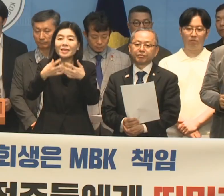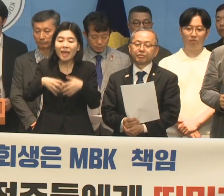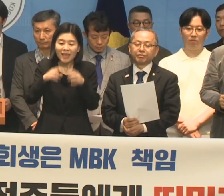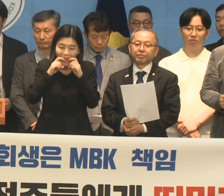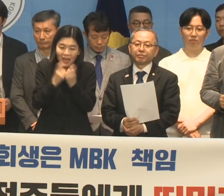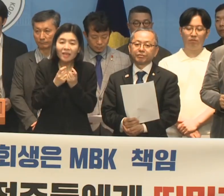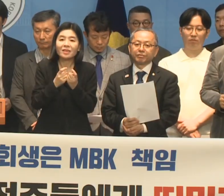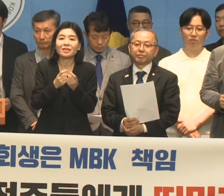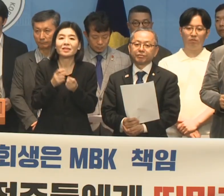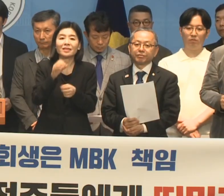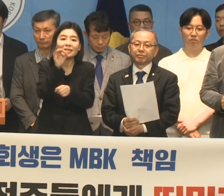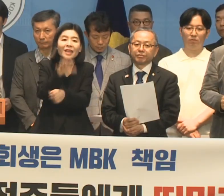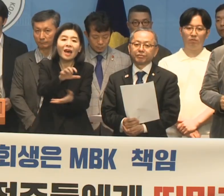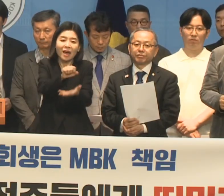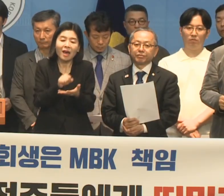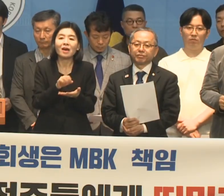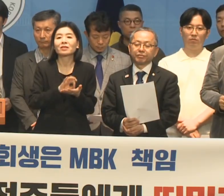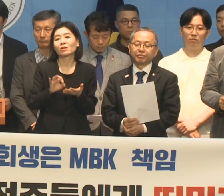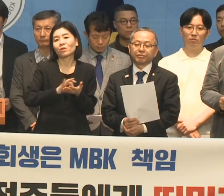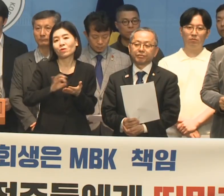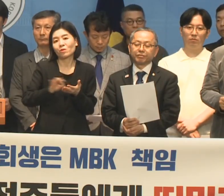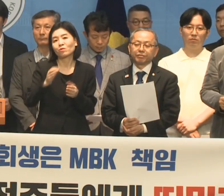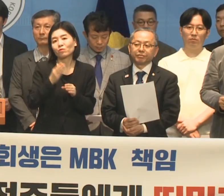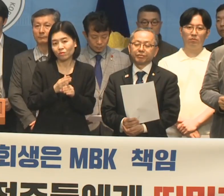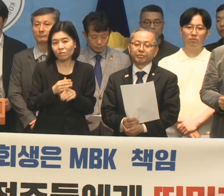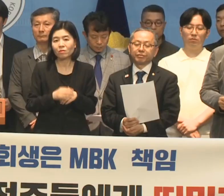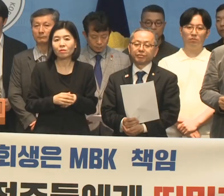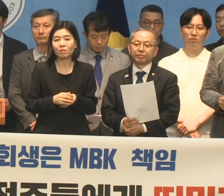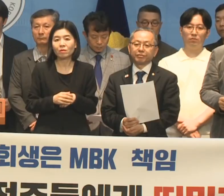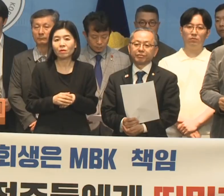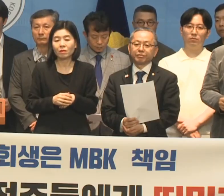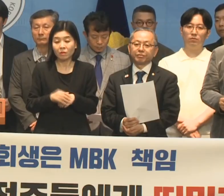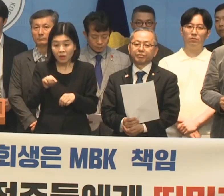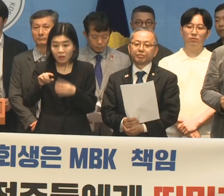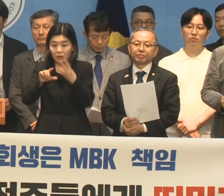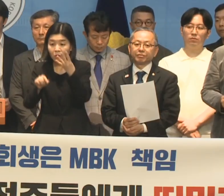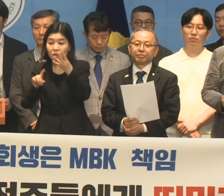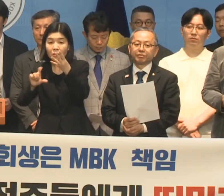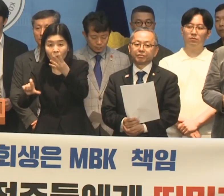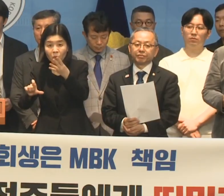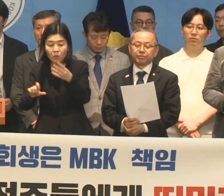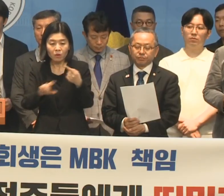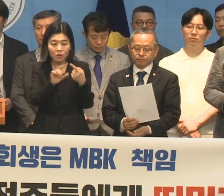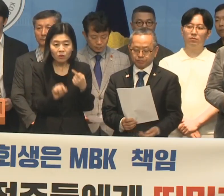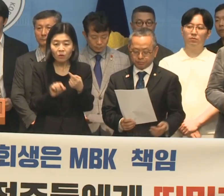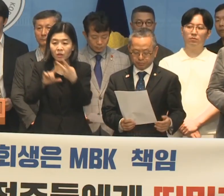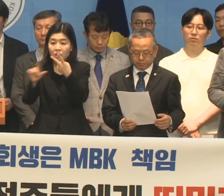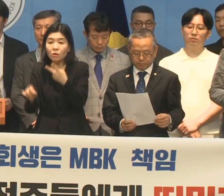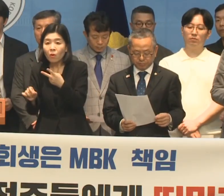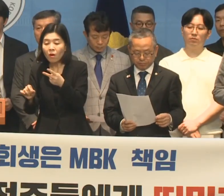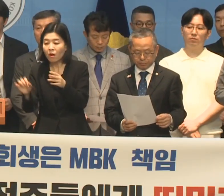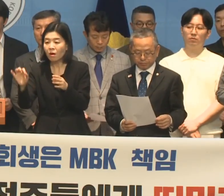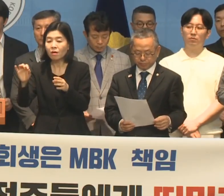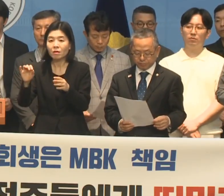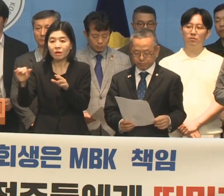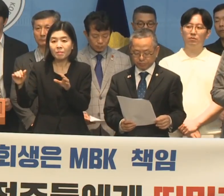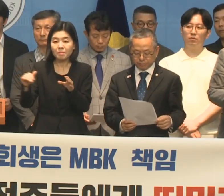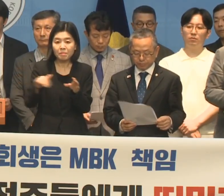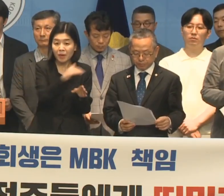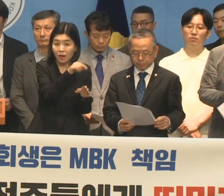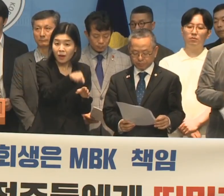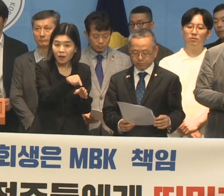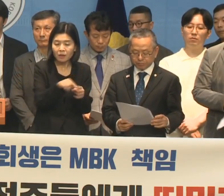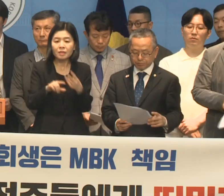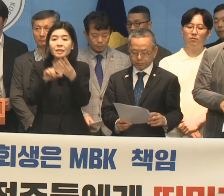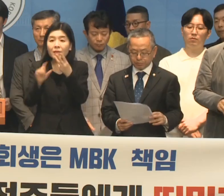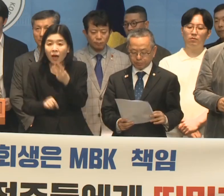있습니다. 이런 업체에게 4월 15일 1, 2월 정상금이 지급되었으니 3월 총 판매